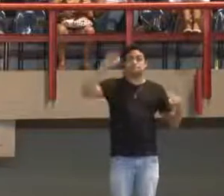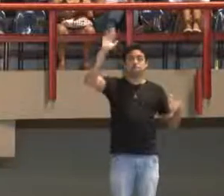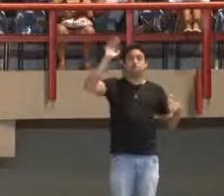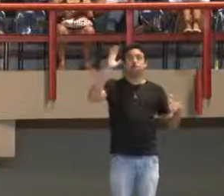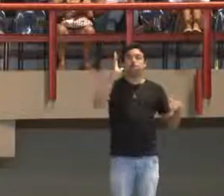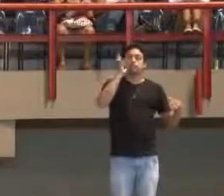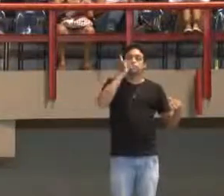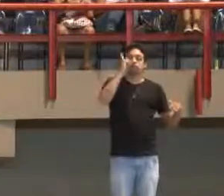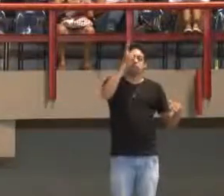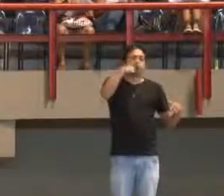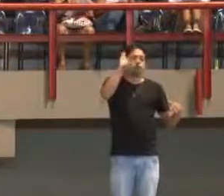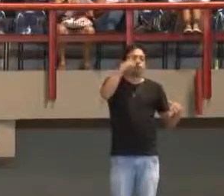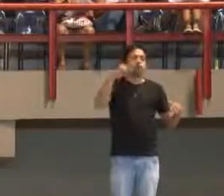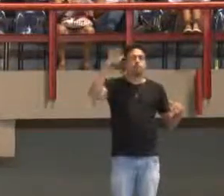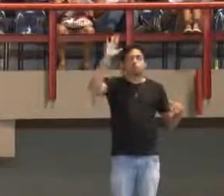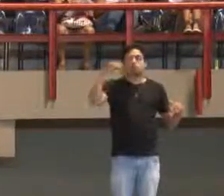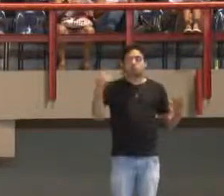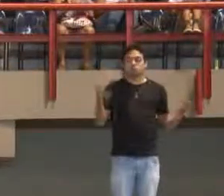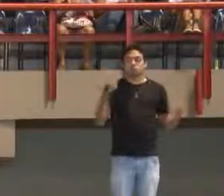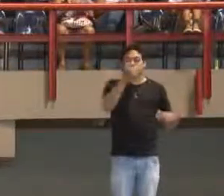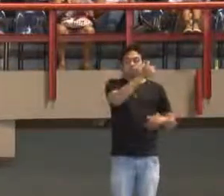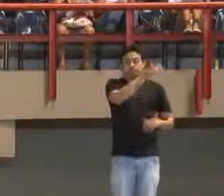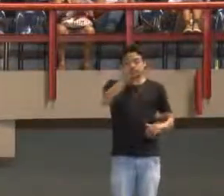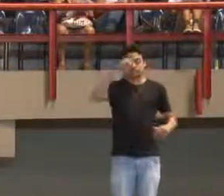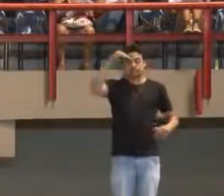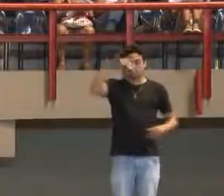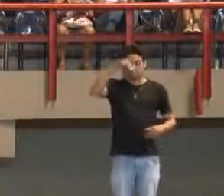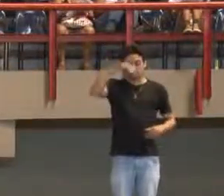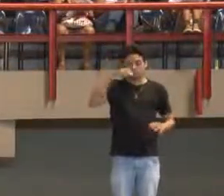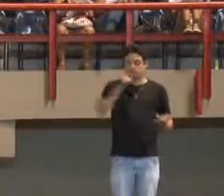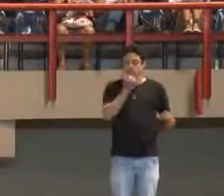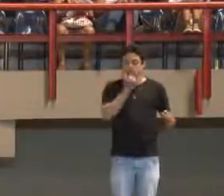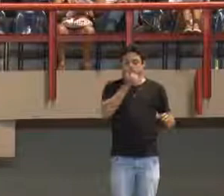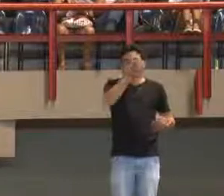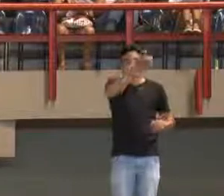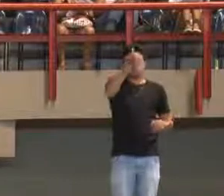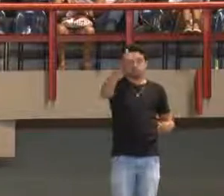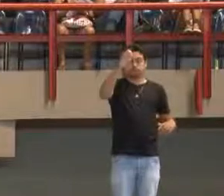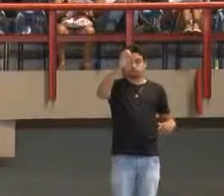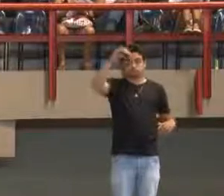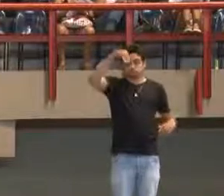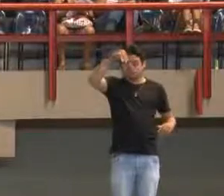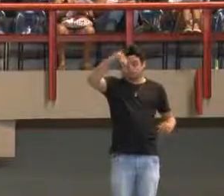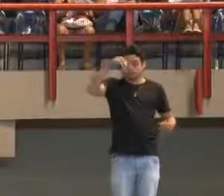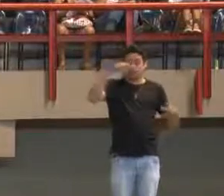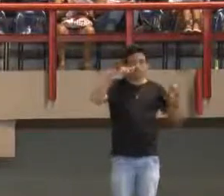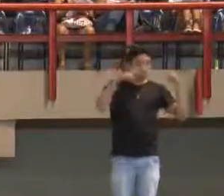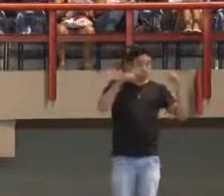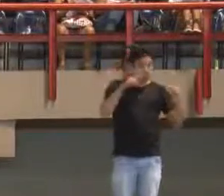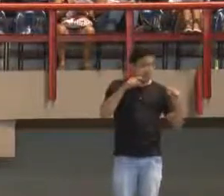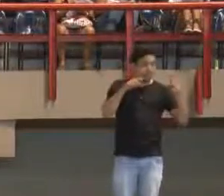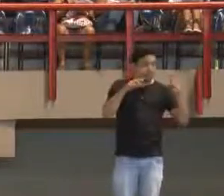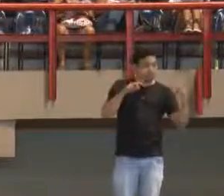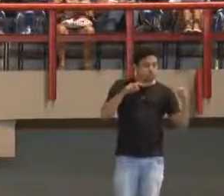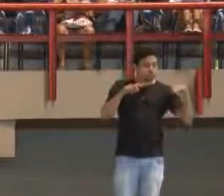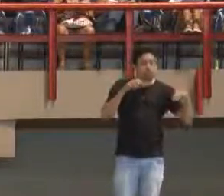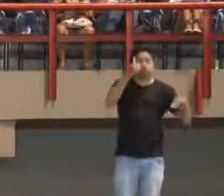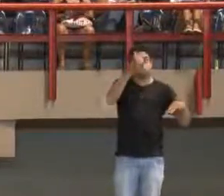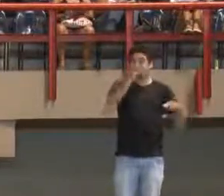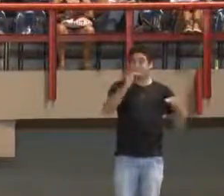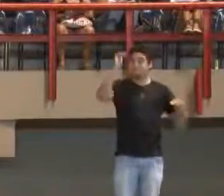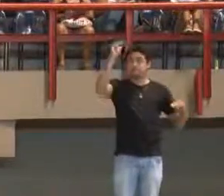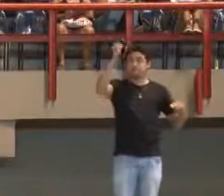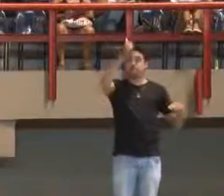demora para fazer a viagem? 100 minutos. 100 não, 110. O menor tempo é 50, o maior tempo é